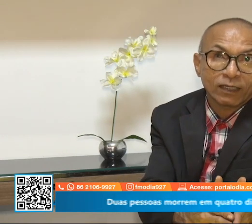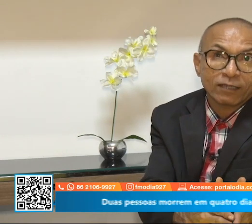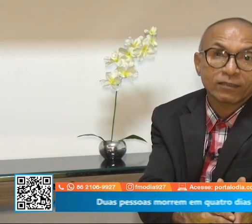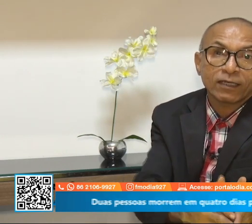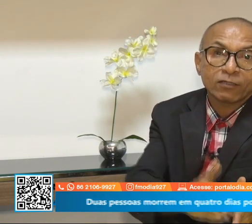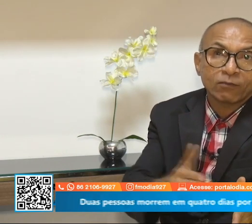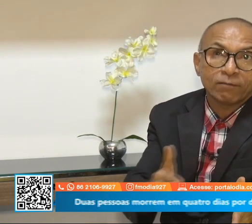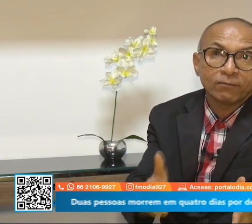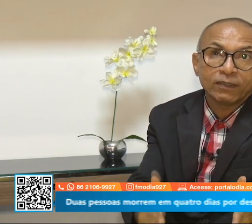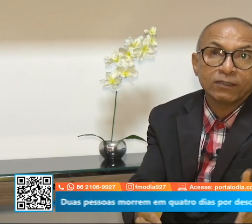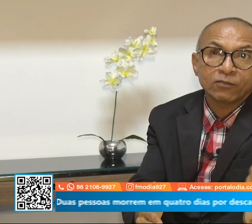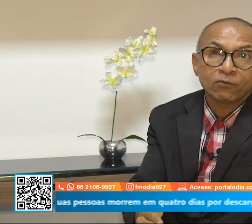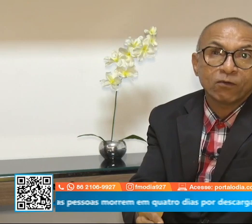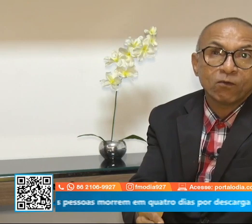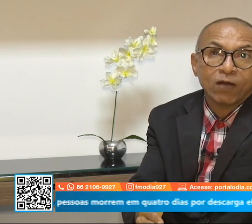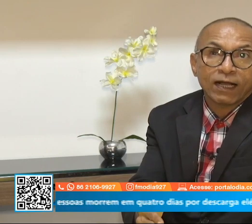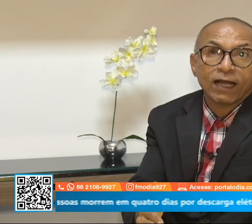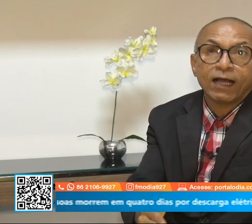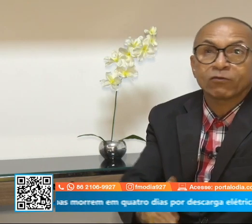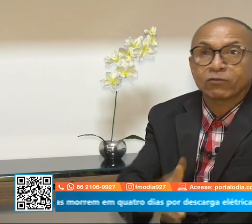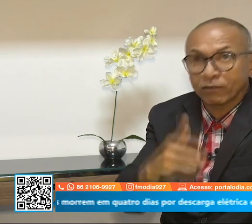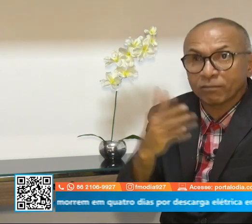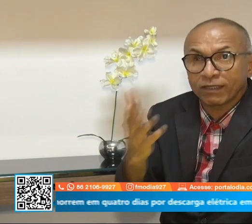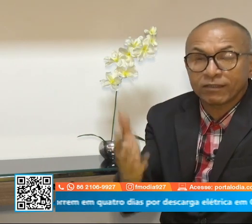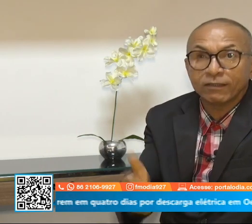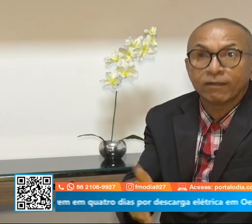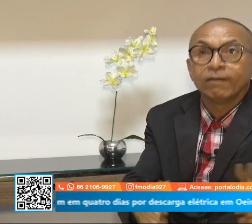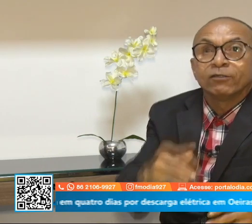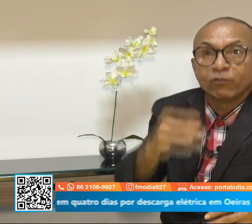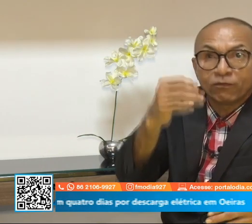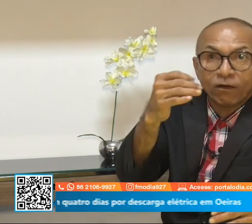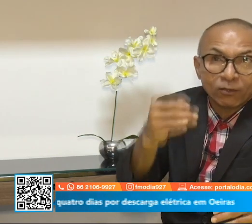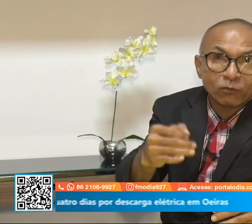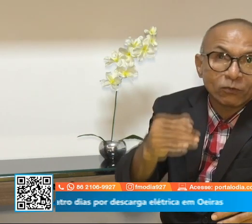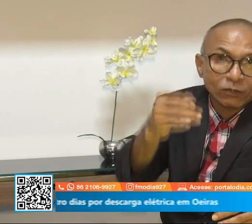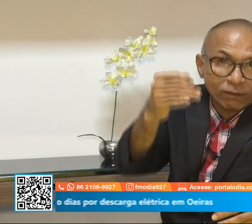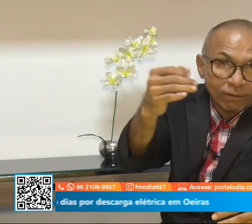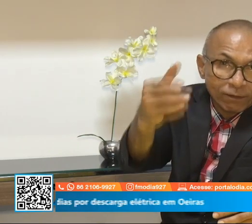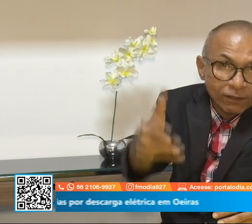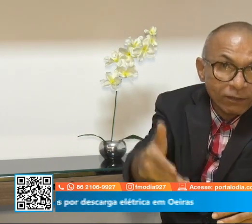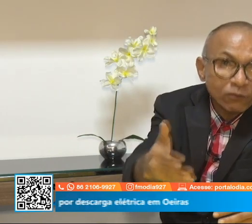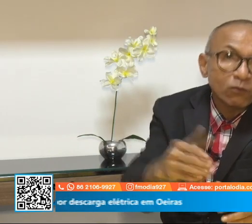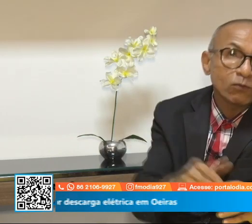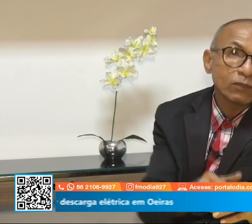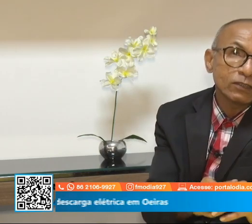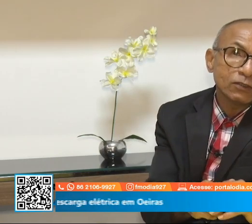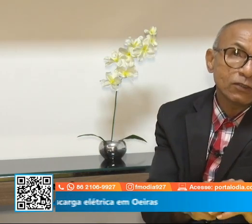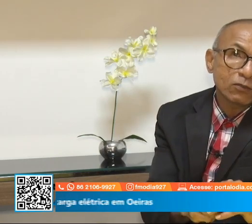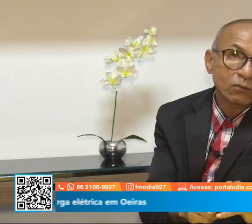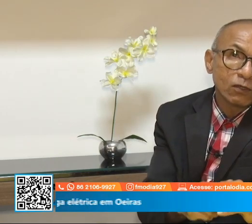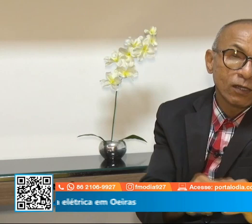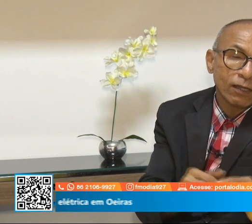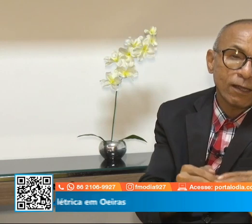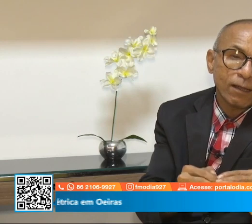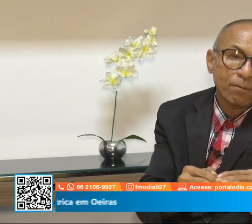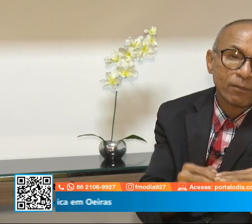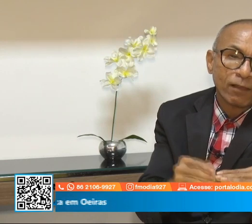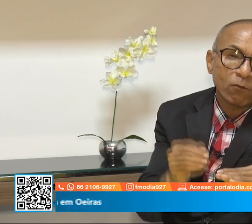ter acesso a bens ou a cargos, coisa parecida, de forma justa, que inclua nisso